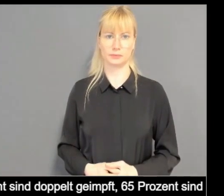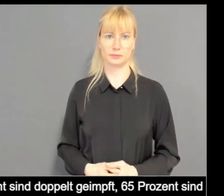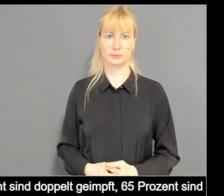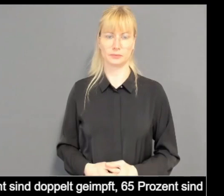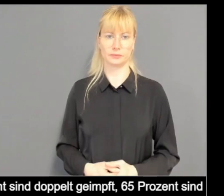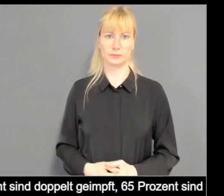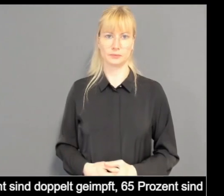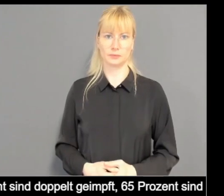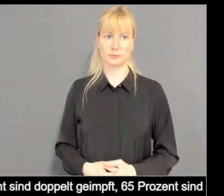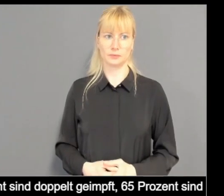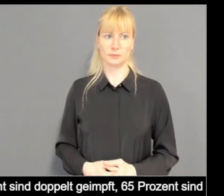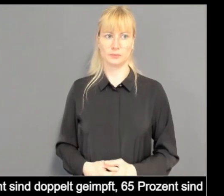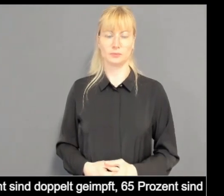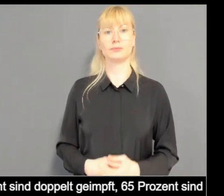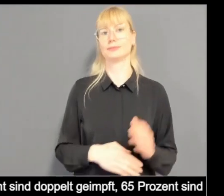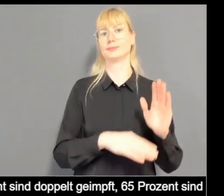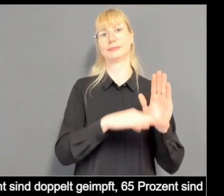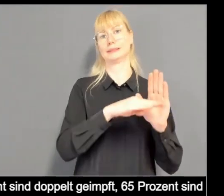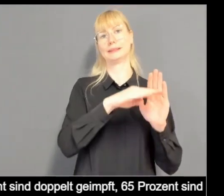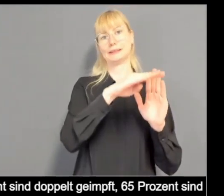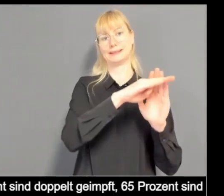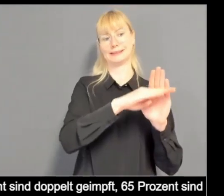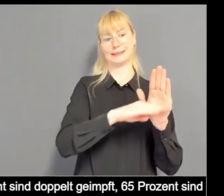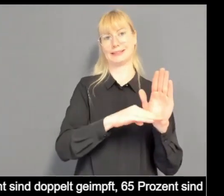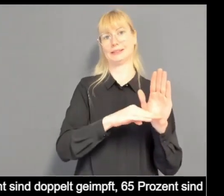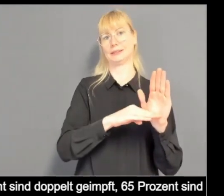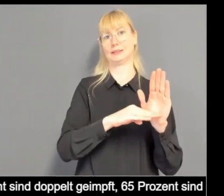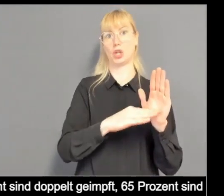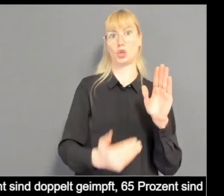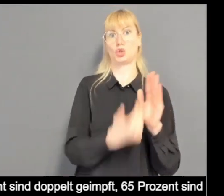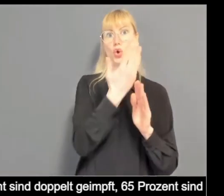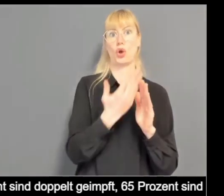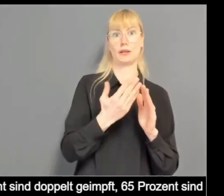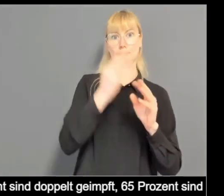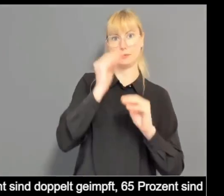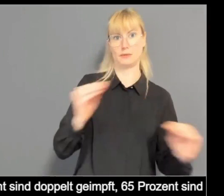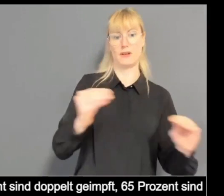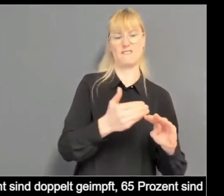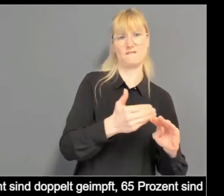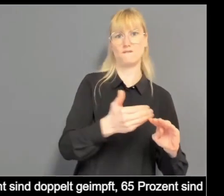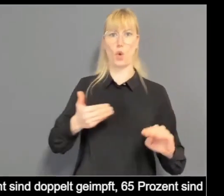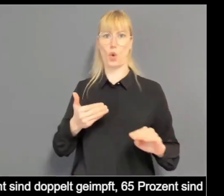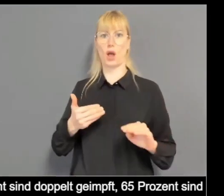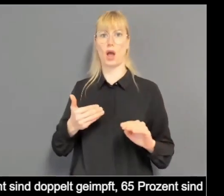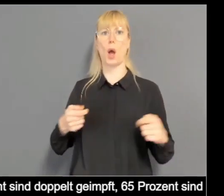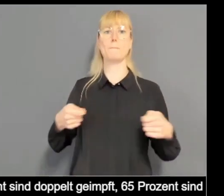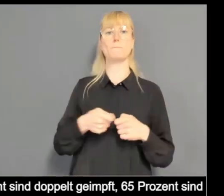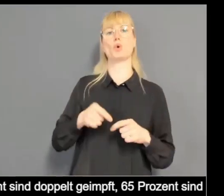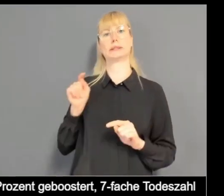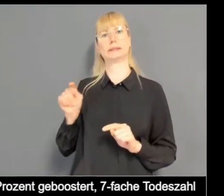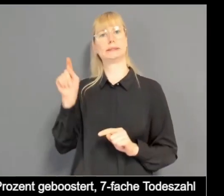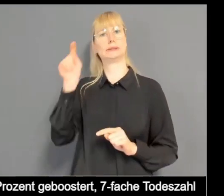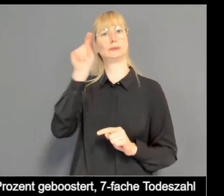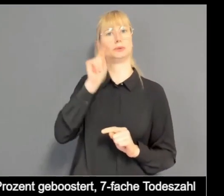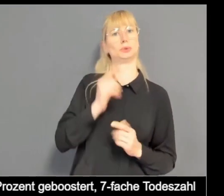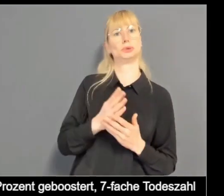Es ist schon erstaunlich, dass in den Tagen vor der Änderung der Bundesgesetzgebung sich eigentlich schon intern beim